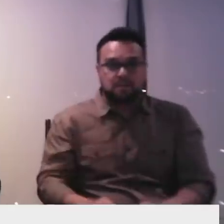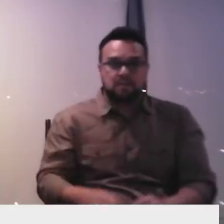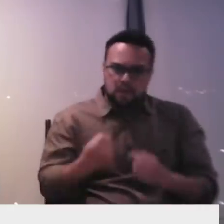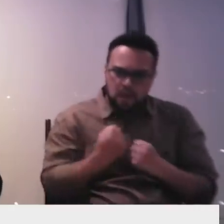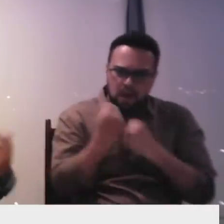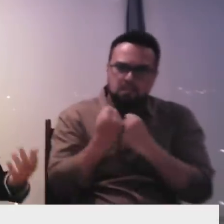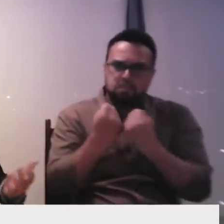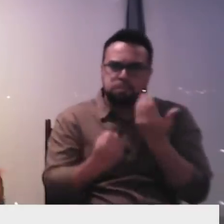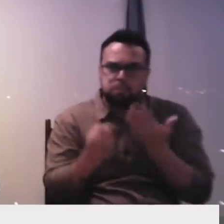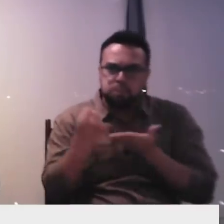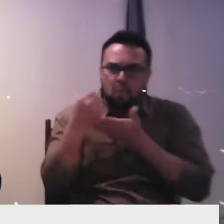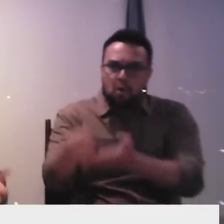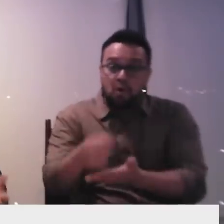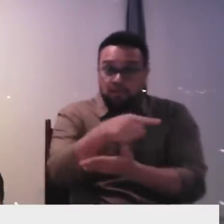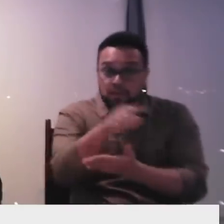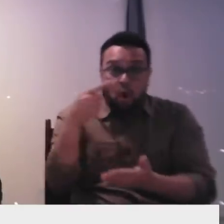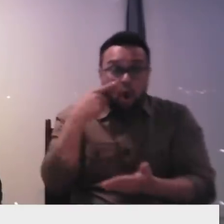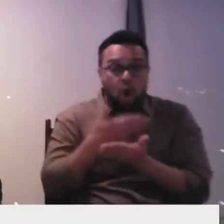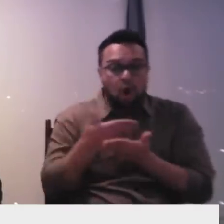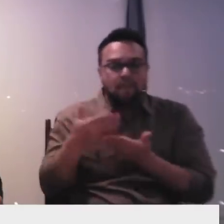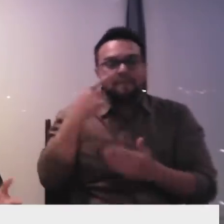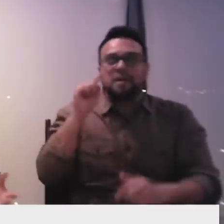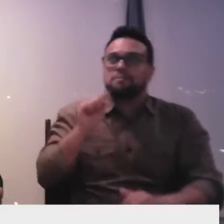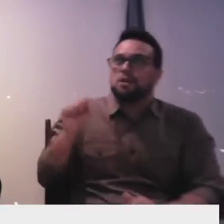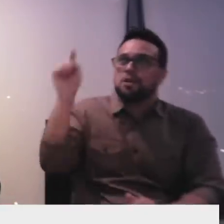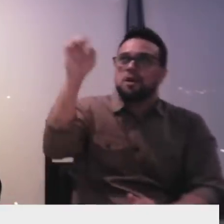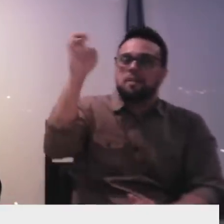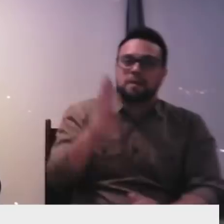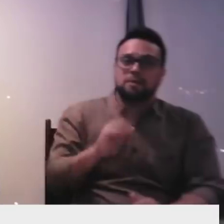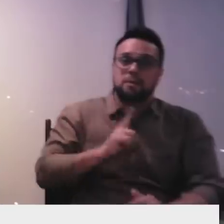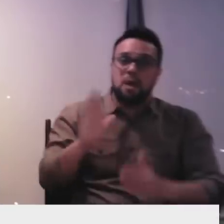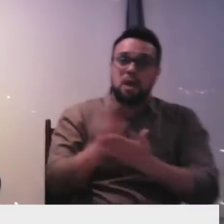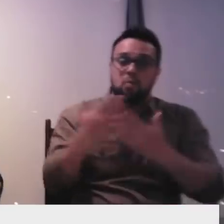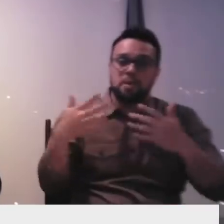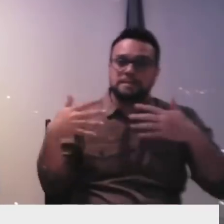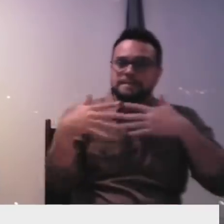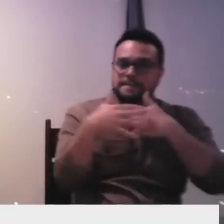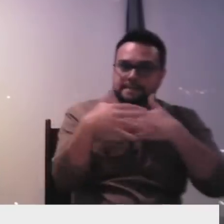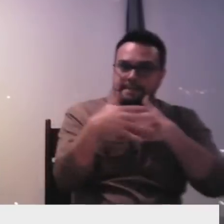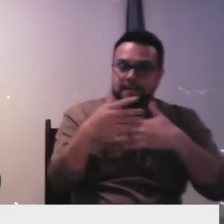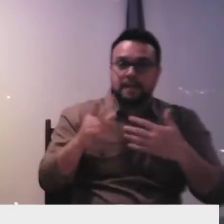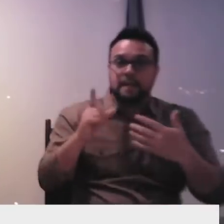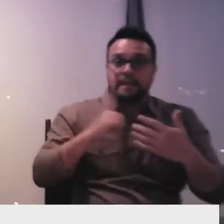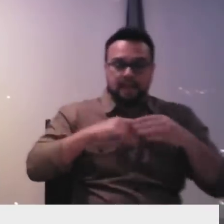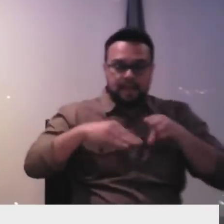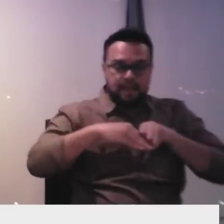Você já começa a ver pelo Brasil, estou vendo, cidades que têm um